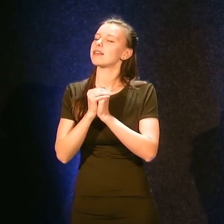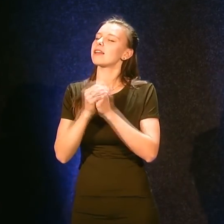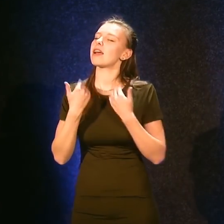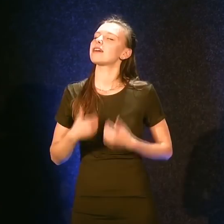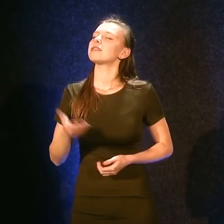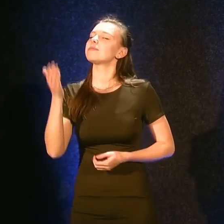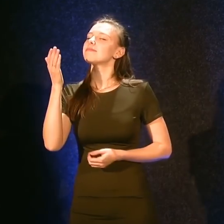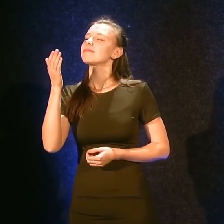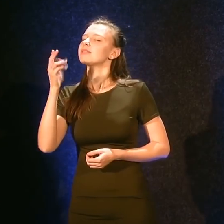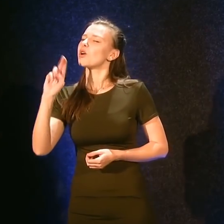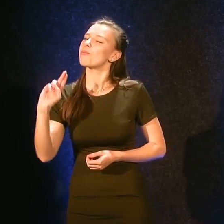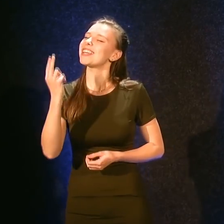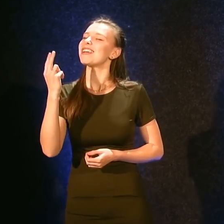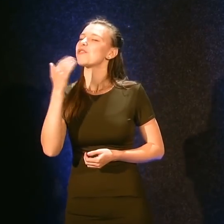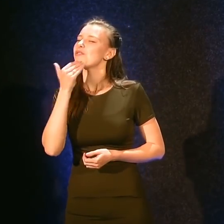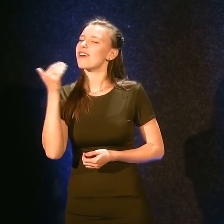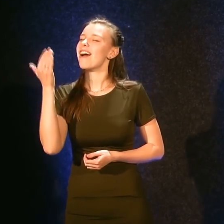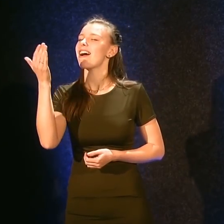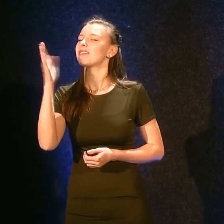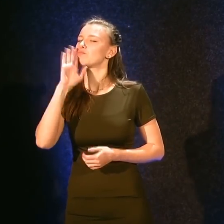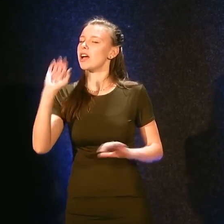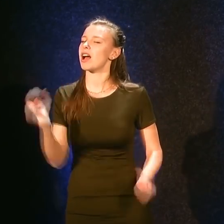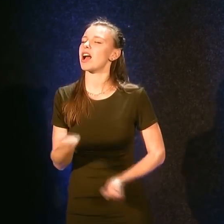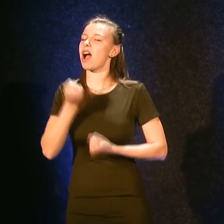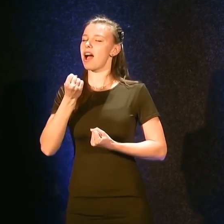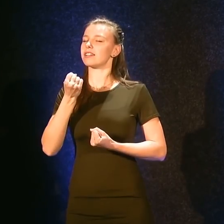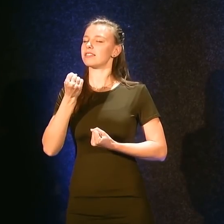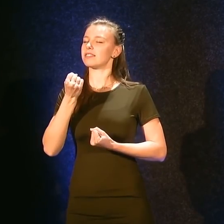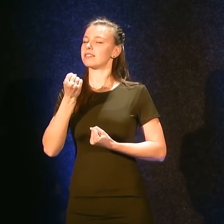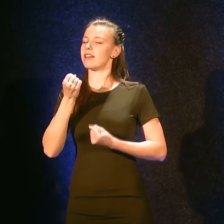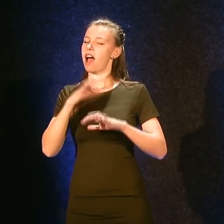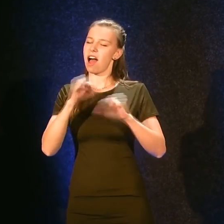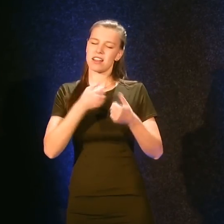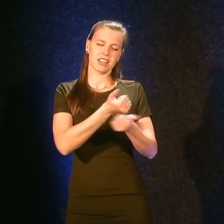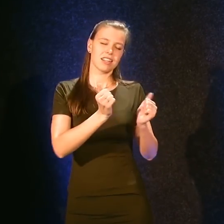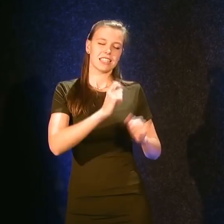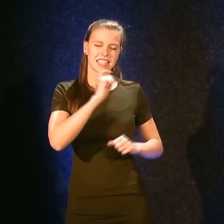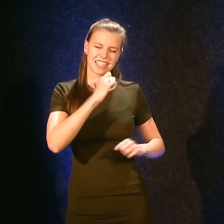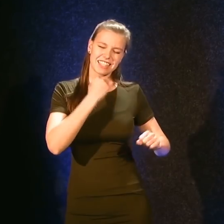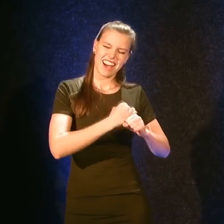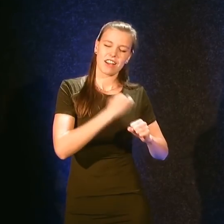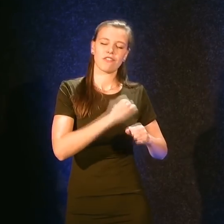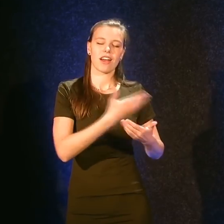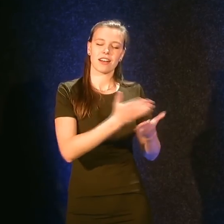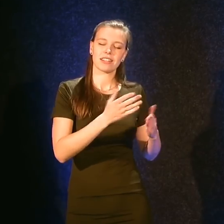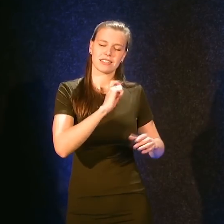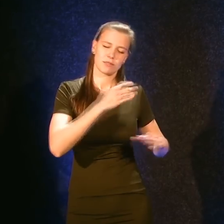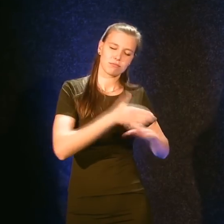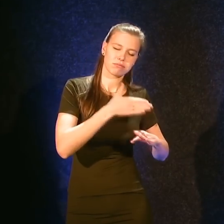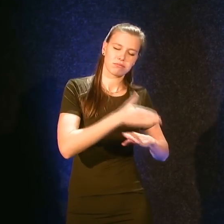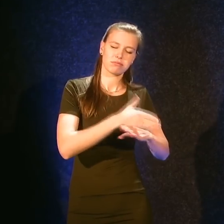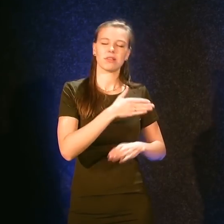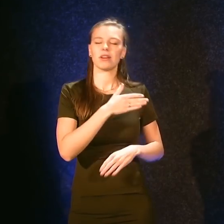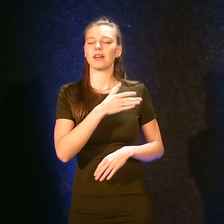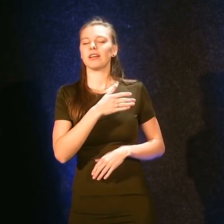En opnieuw vragen we u om kracht voor allen die keihard werken. In het ziekenhuis en op allerlei andere